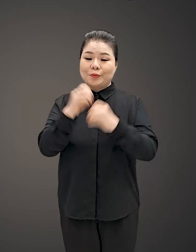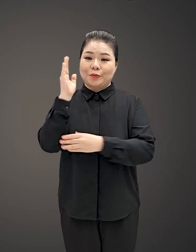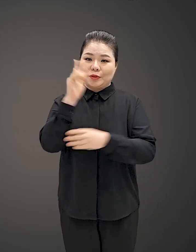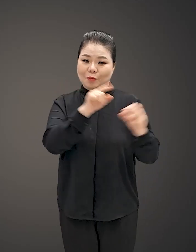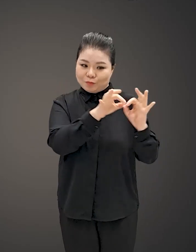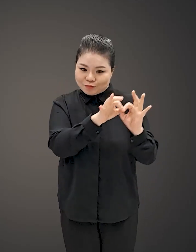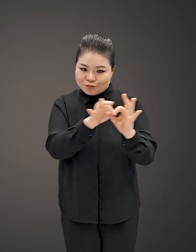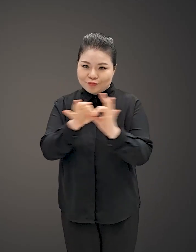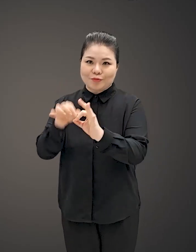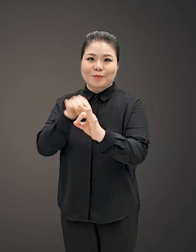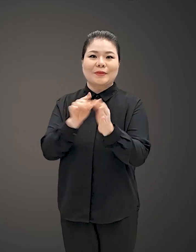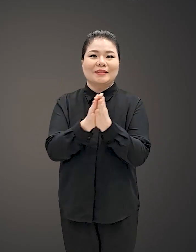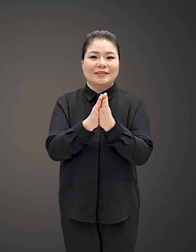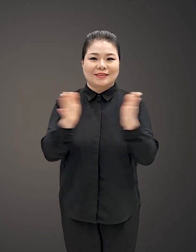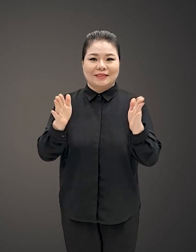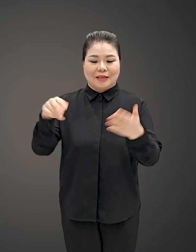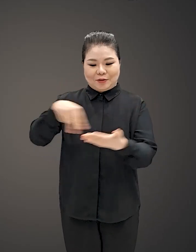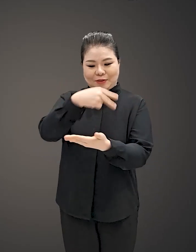댄싱걸스.